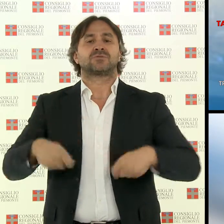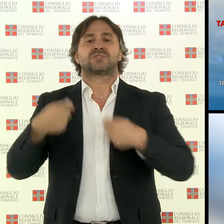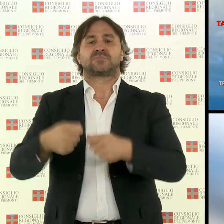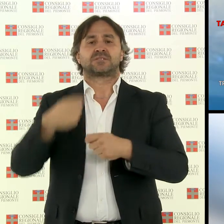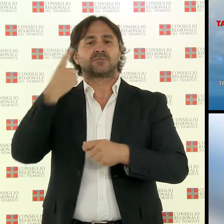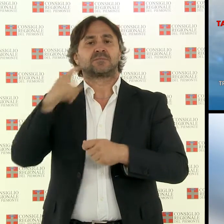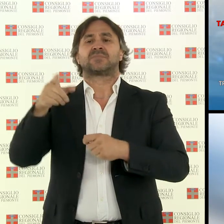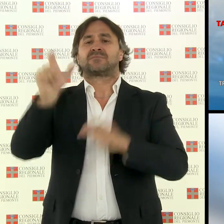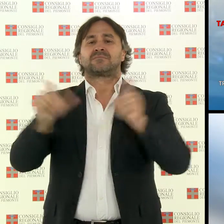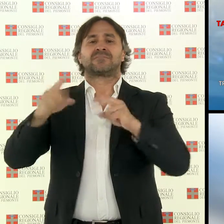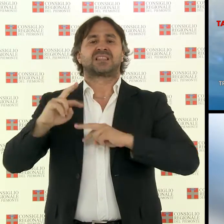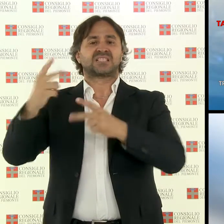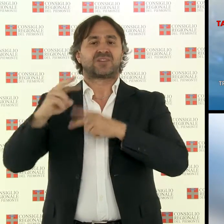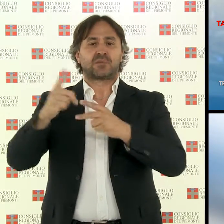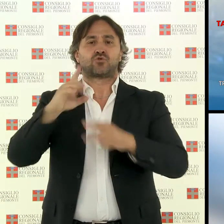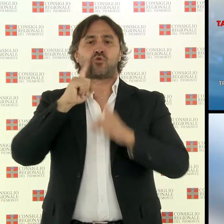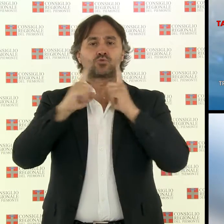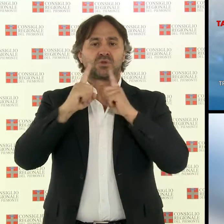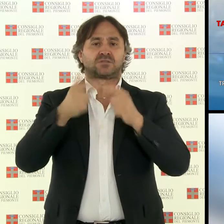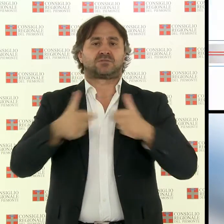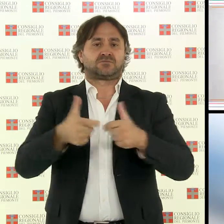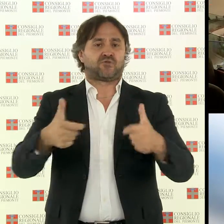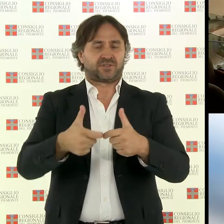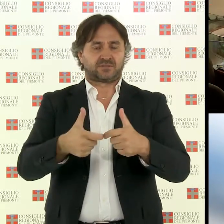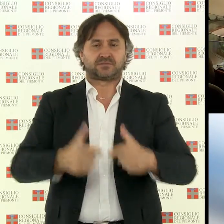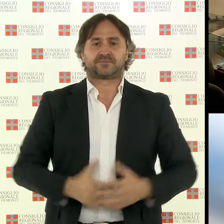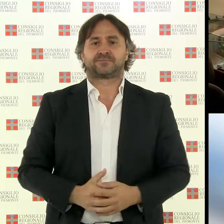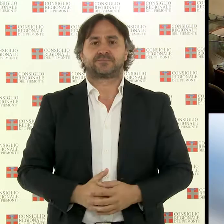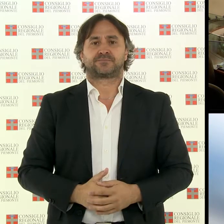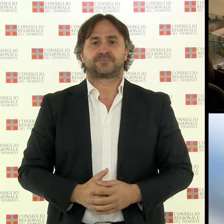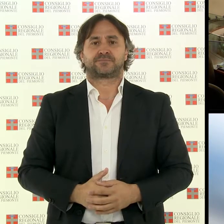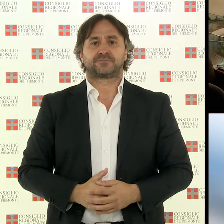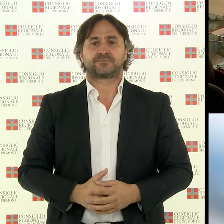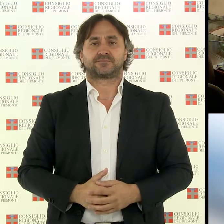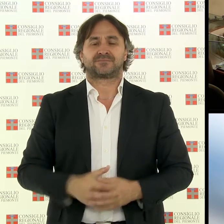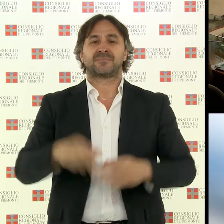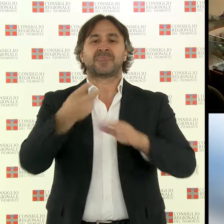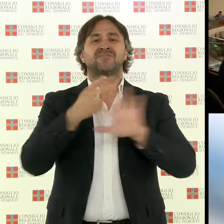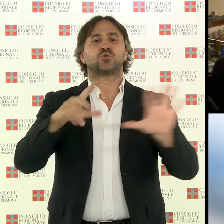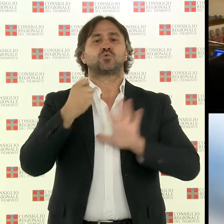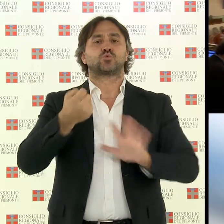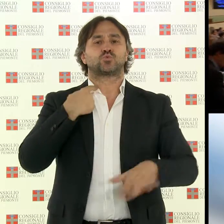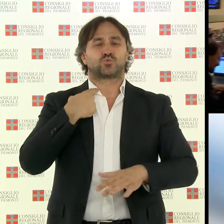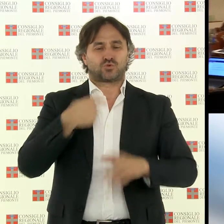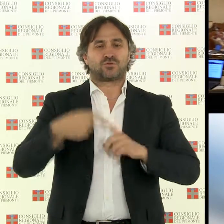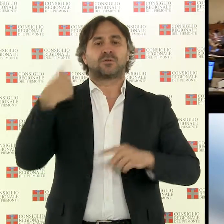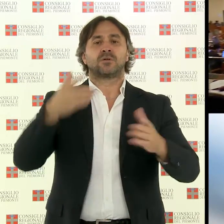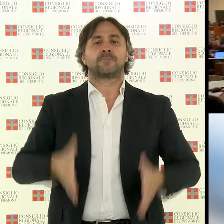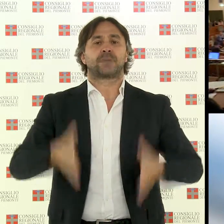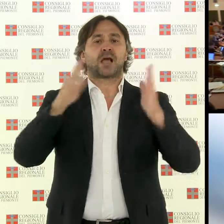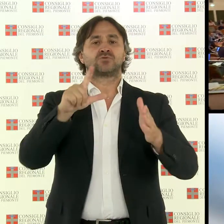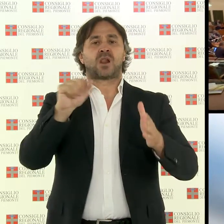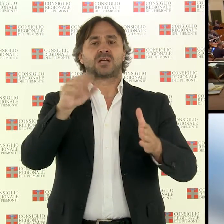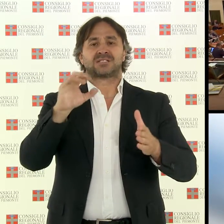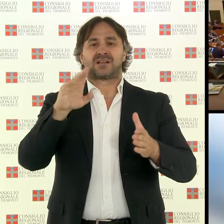per trasferimenti, consulenze e convegni. È iniziato il 28 giugno nell'aula di Palazzo Lascaris